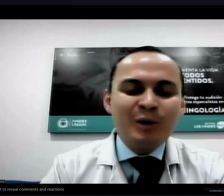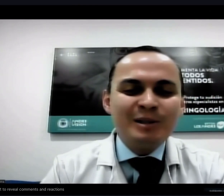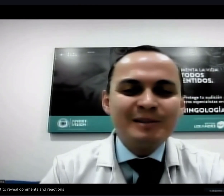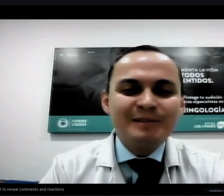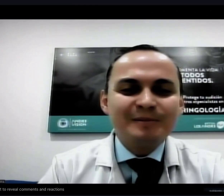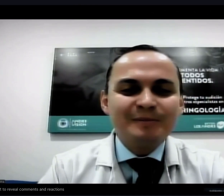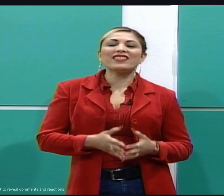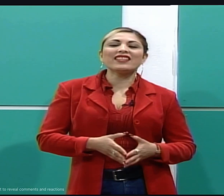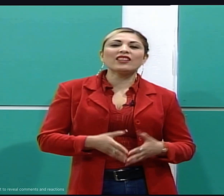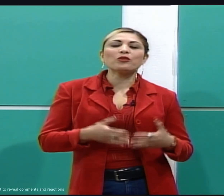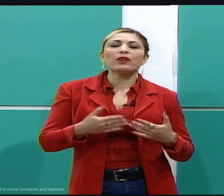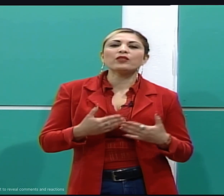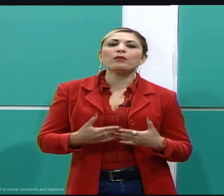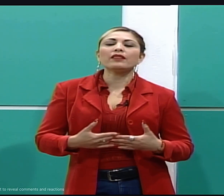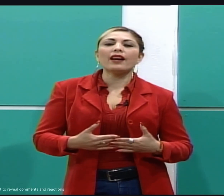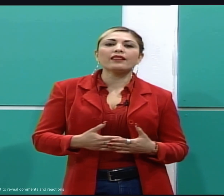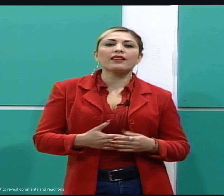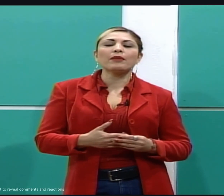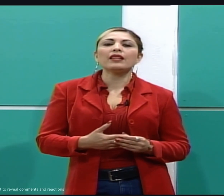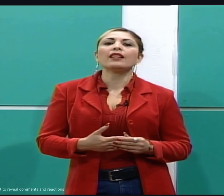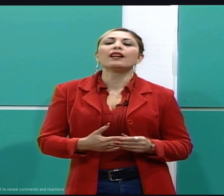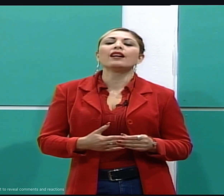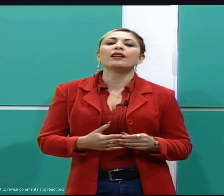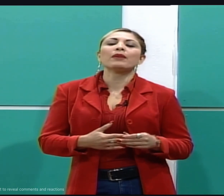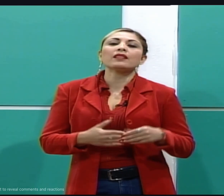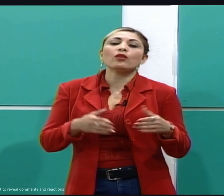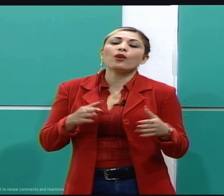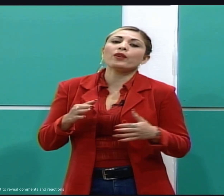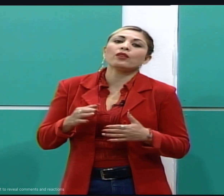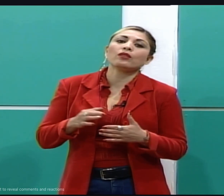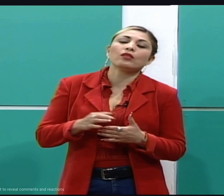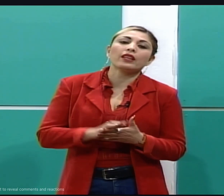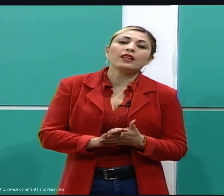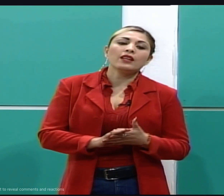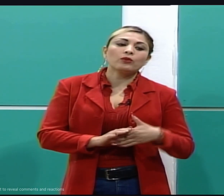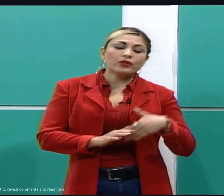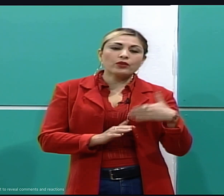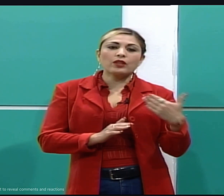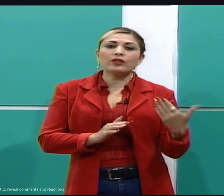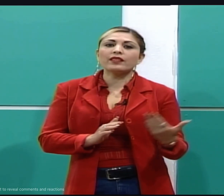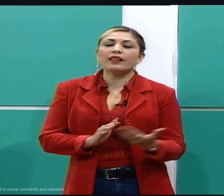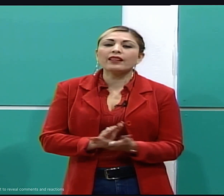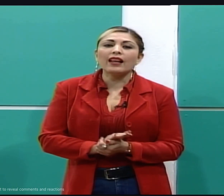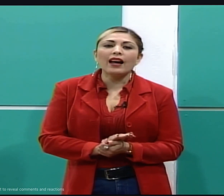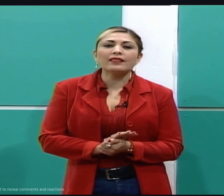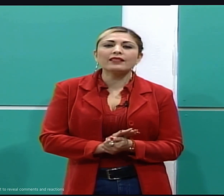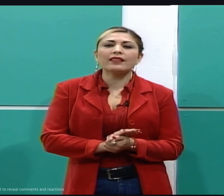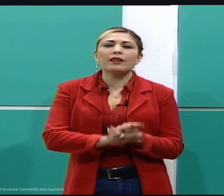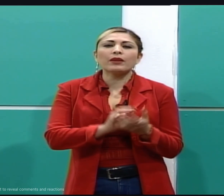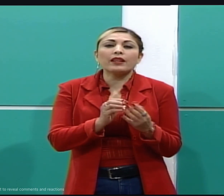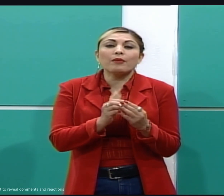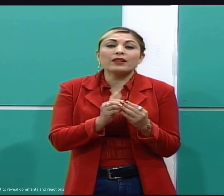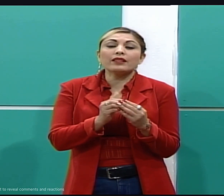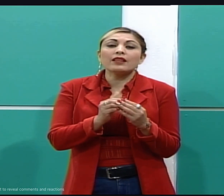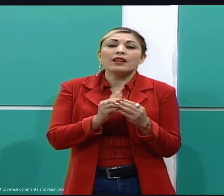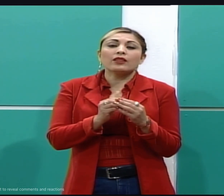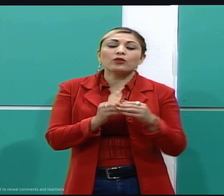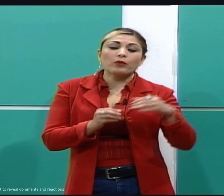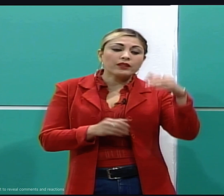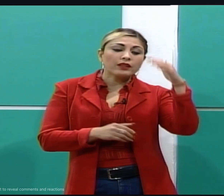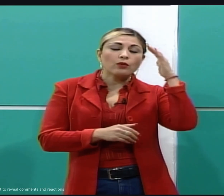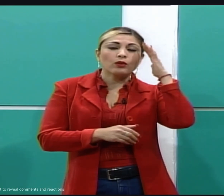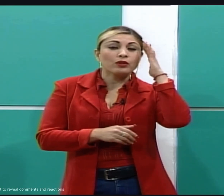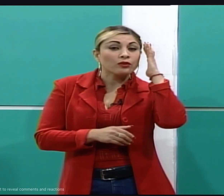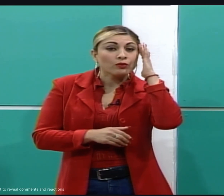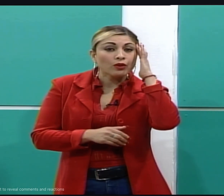de hoy. Claro que sí. ¿Qué nos puedes comentar? ¿De qué manera, más que todo ahora con lo que nuestros hijos están en clases, de qué manera a veces ellos